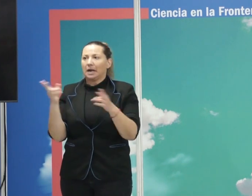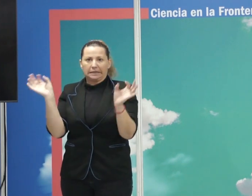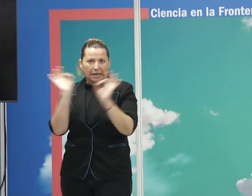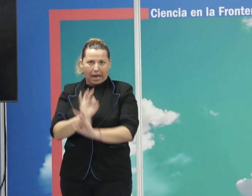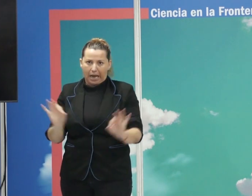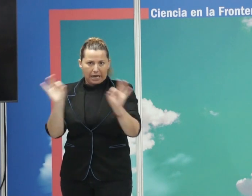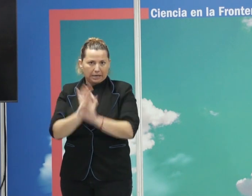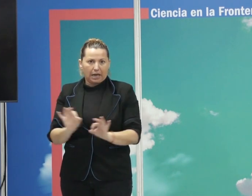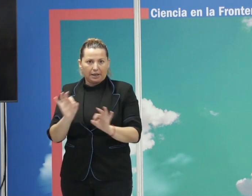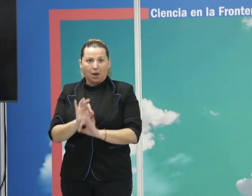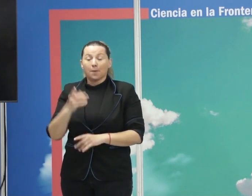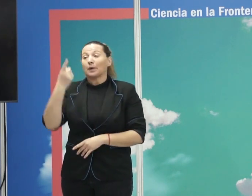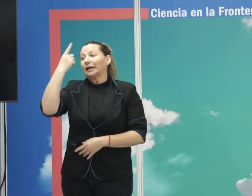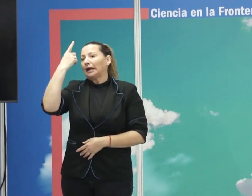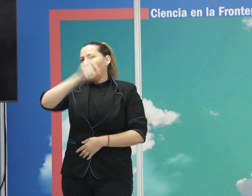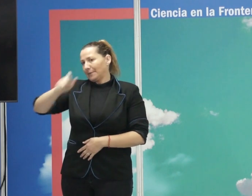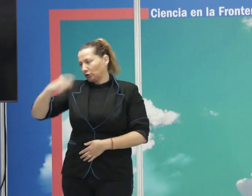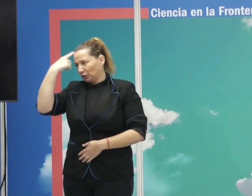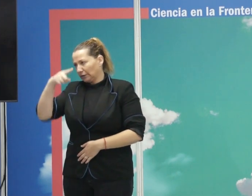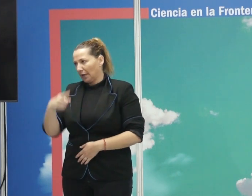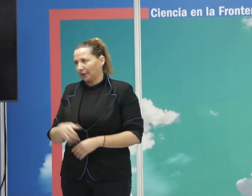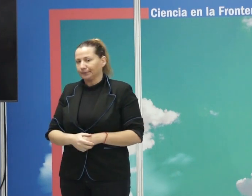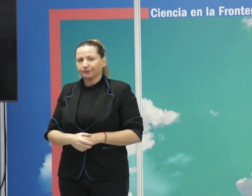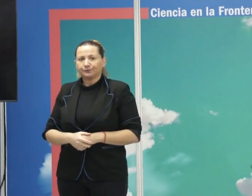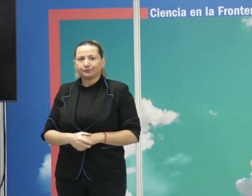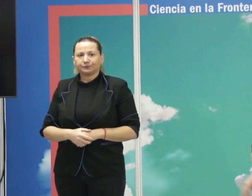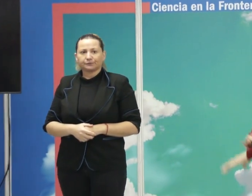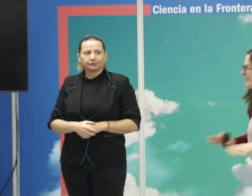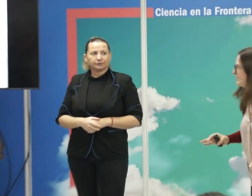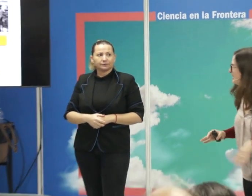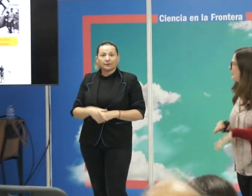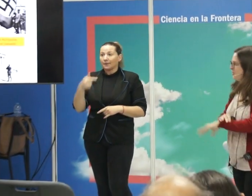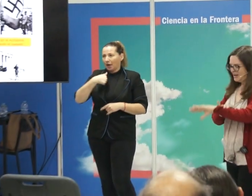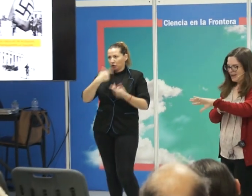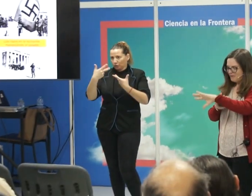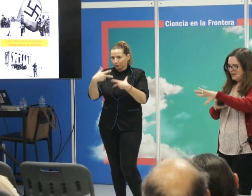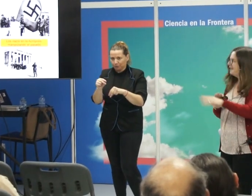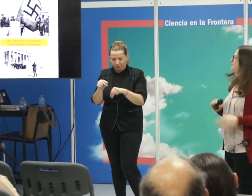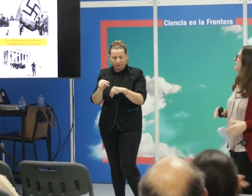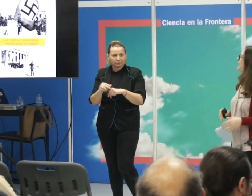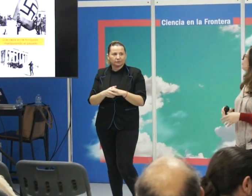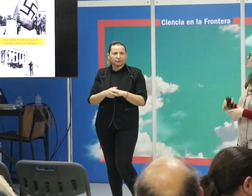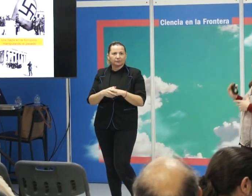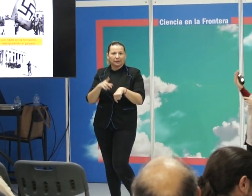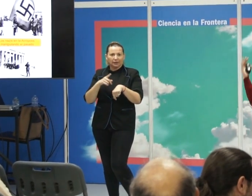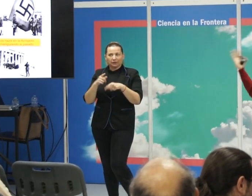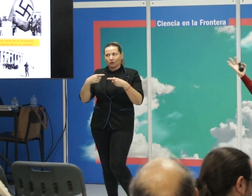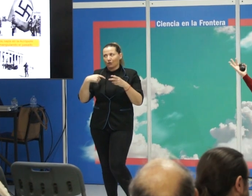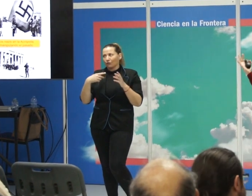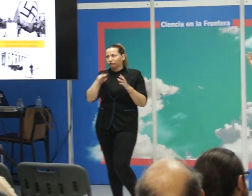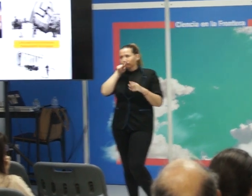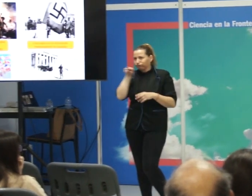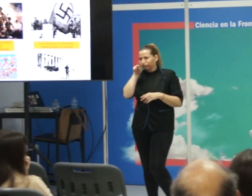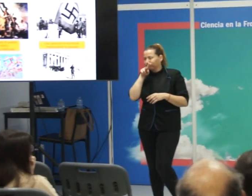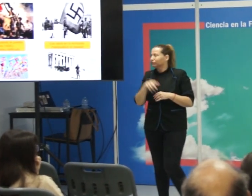porque los que estaban allí sabían dónde estaba esa frontera. Bueno, y para ir terminando, que ya me alargo, ¿cómo